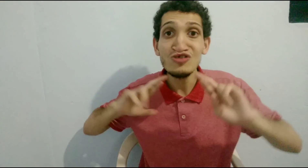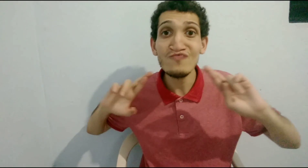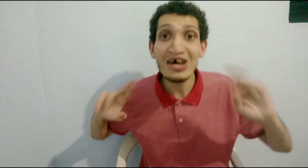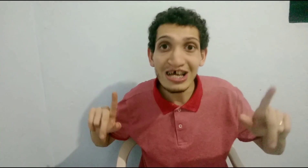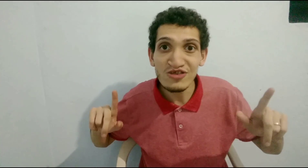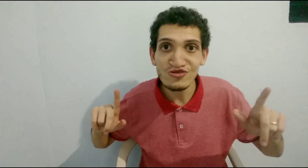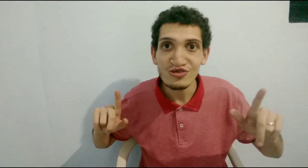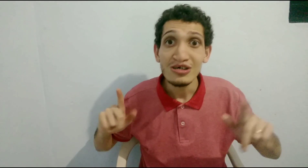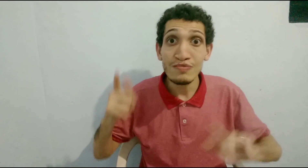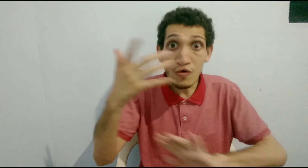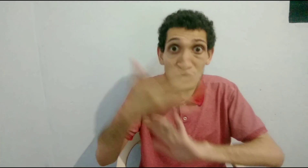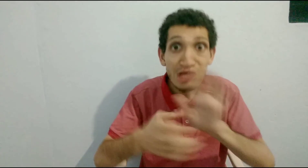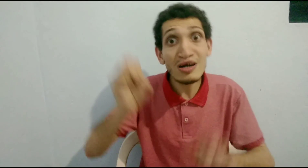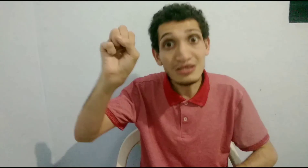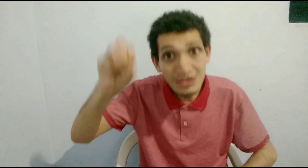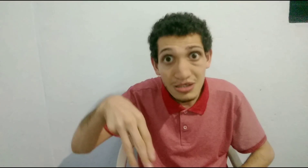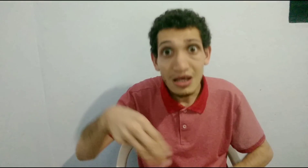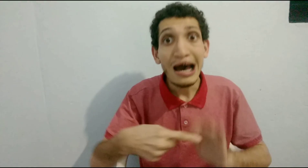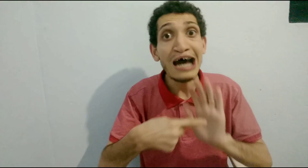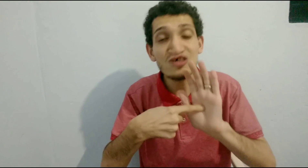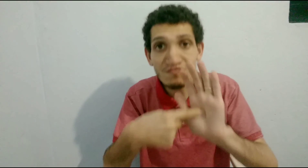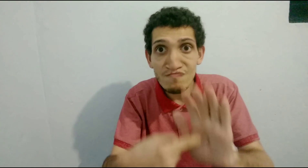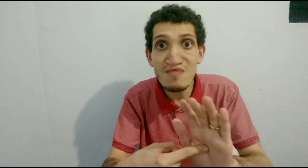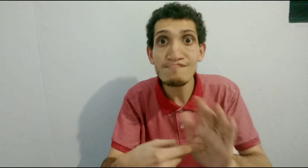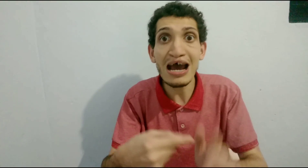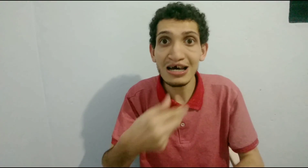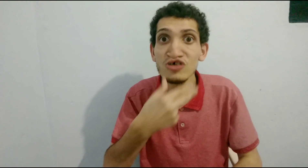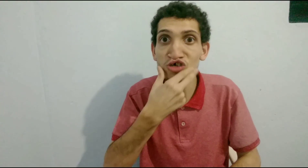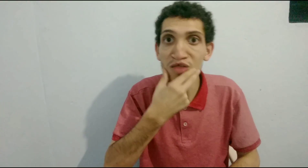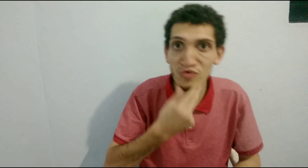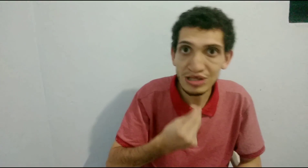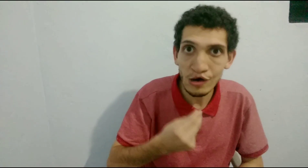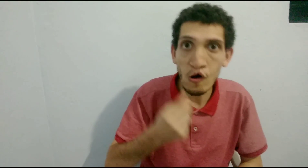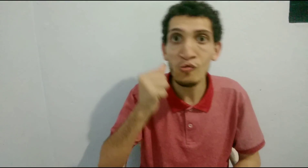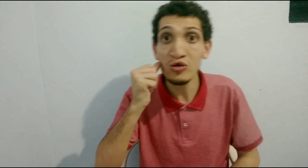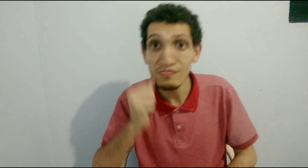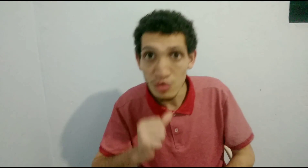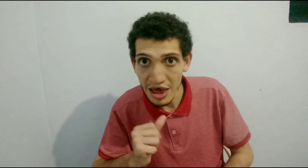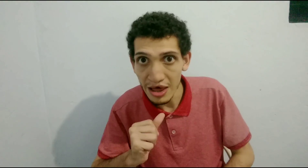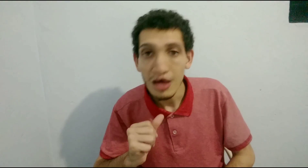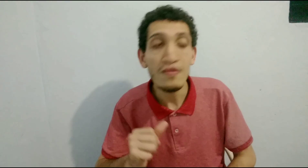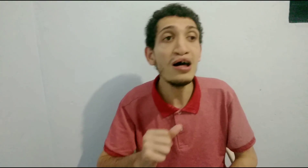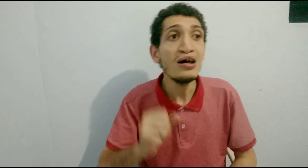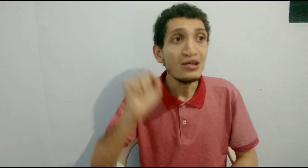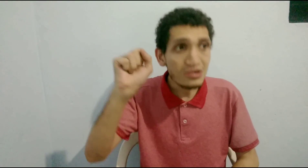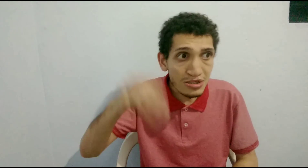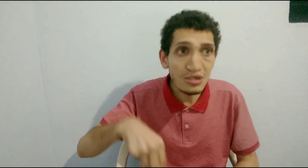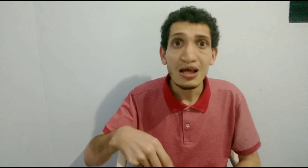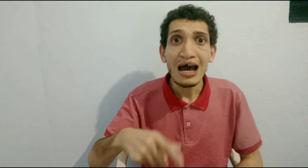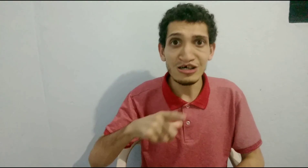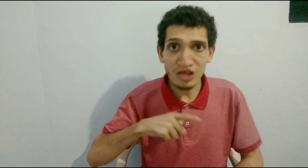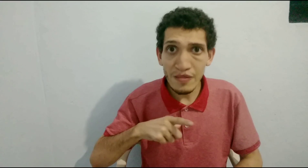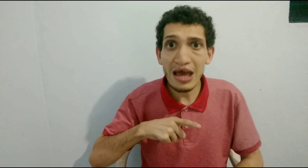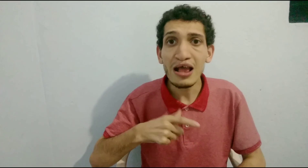diferente. Então, no livro é sim a gente vê marcas nele. Você é homem ou você é mulher. Sim, a gente tem